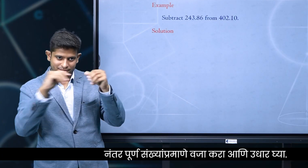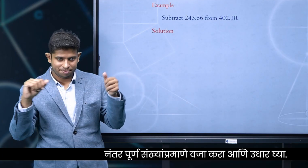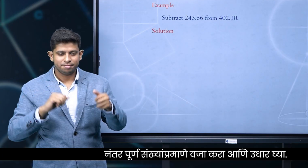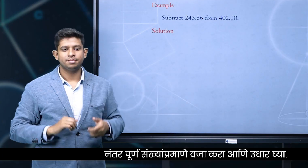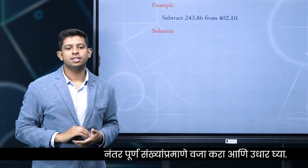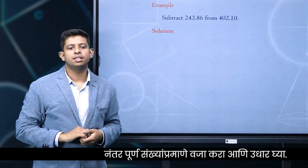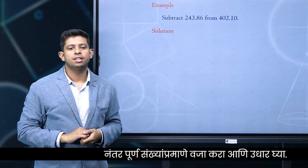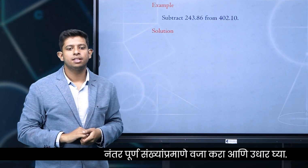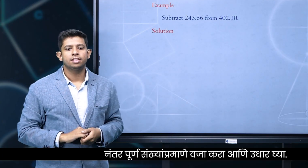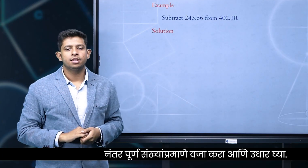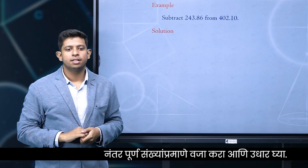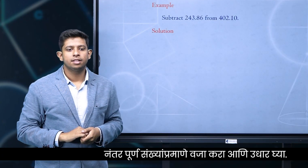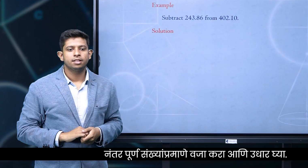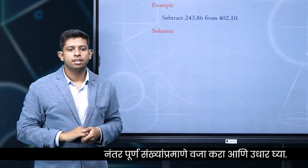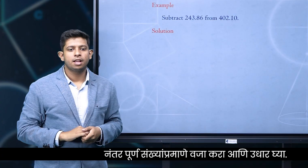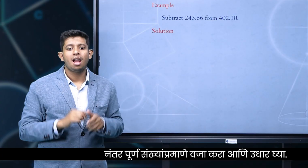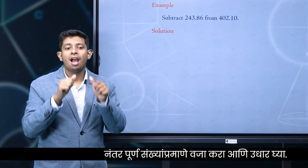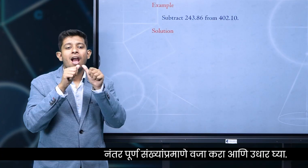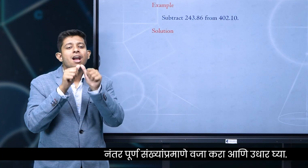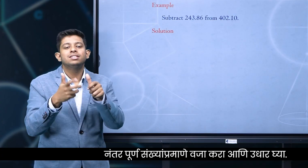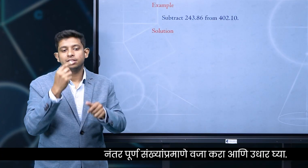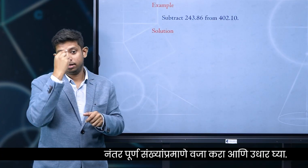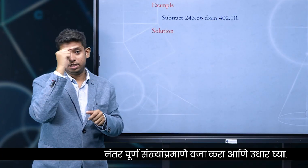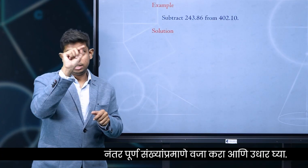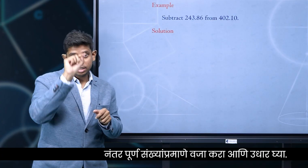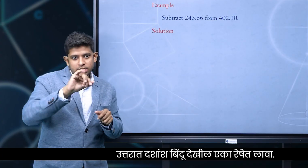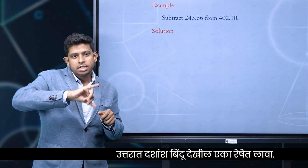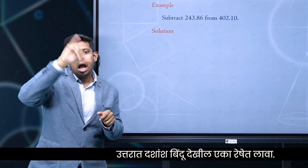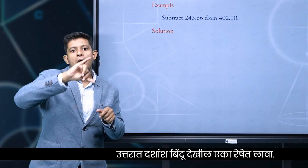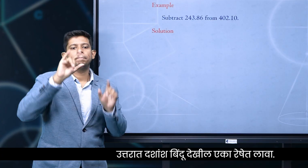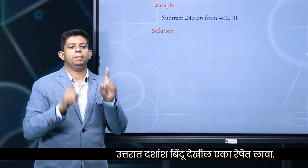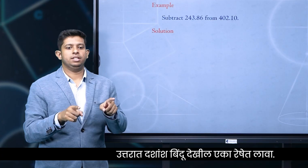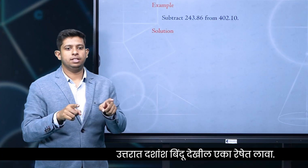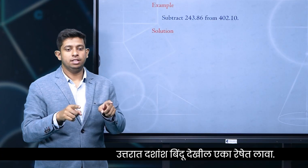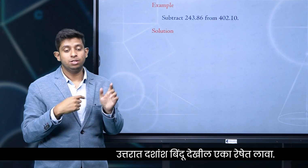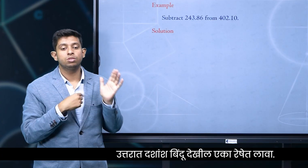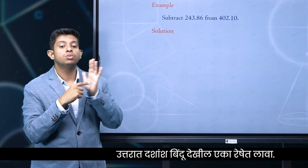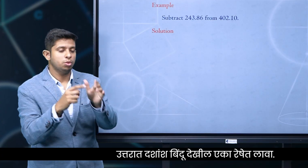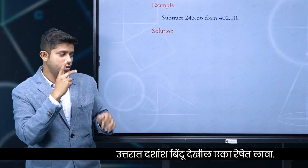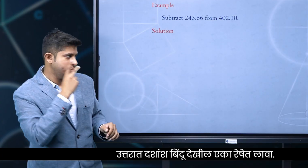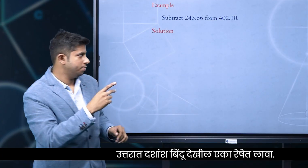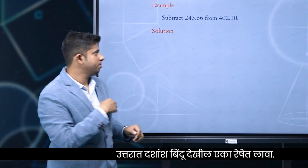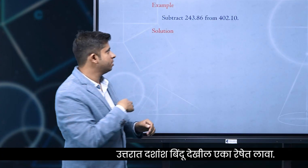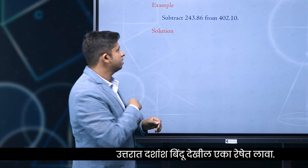नंतर पूर्ण संख्यांप्रमाणे वजा करा आणि उधार घ्या. उत्तरात दशांश बिंदू देखील एका रेषेत